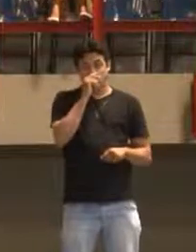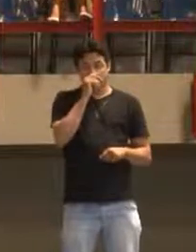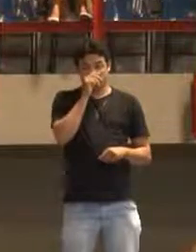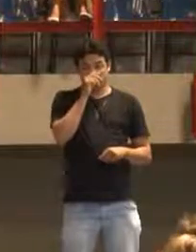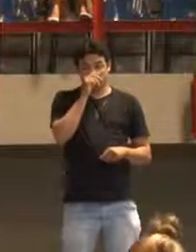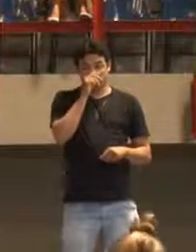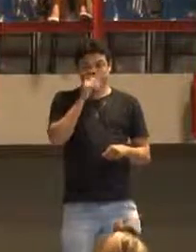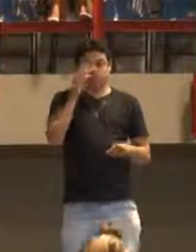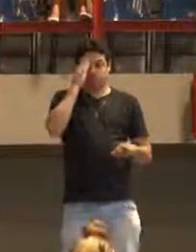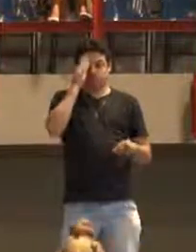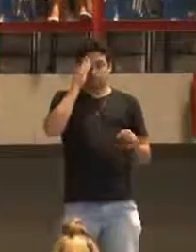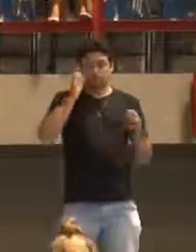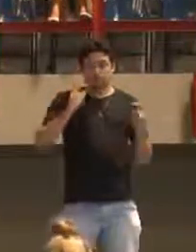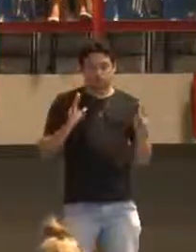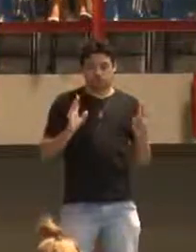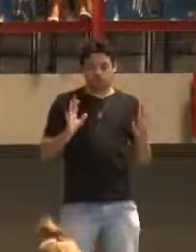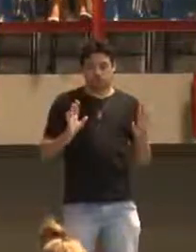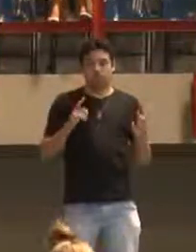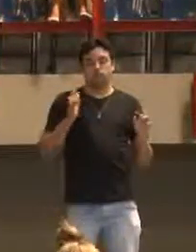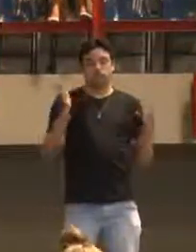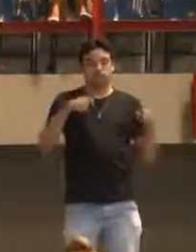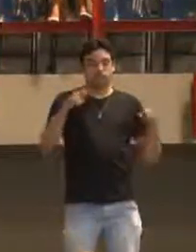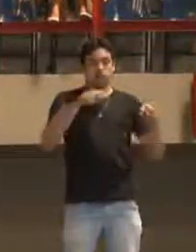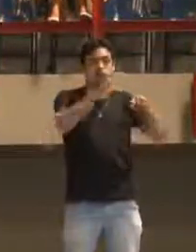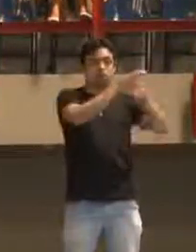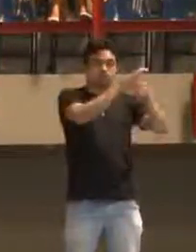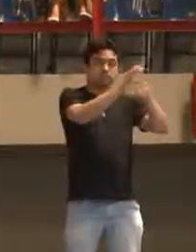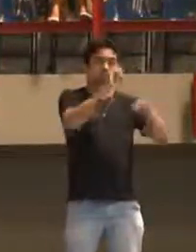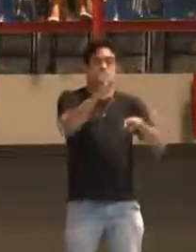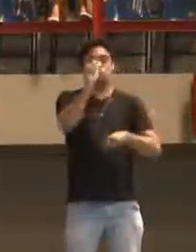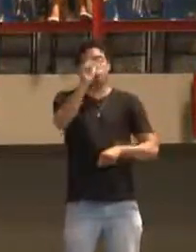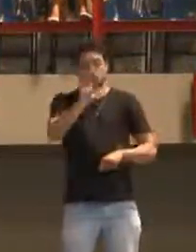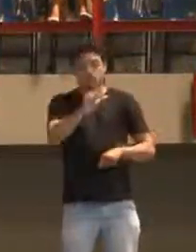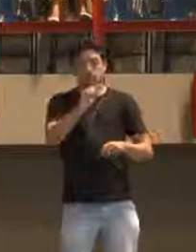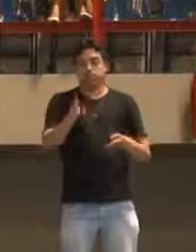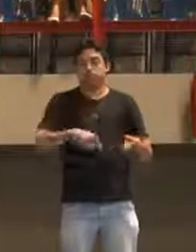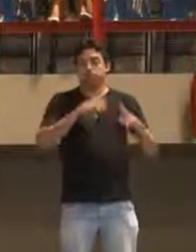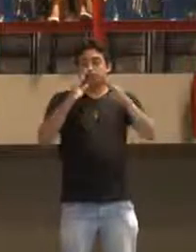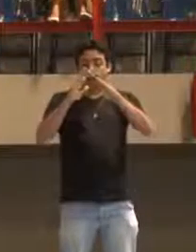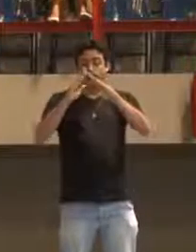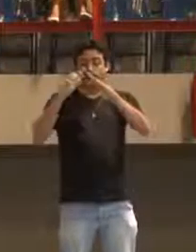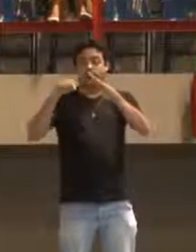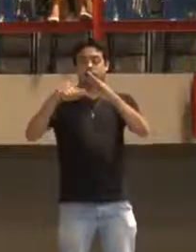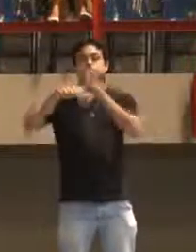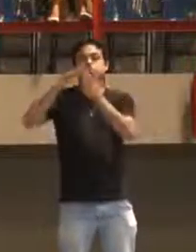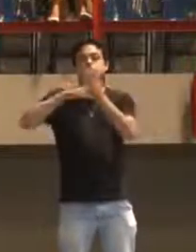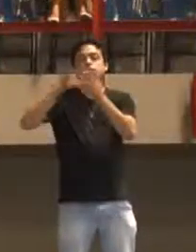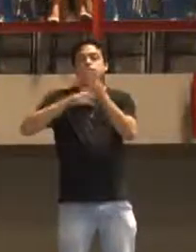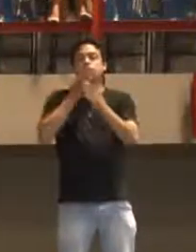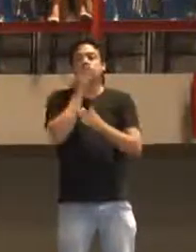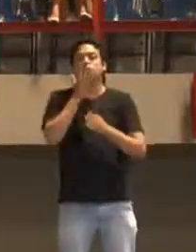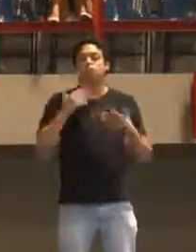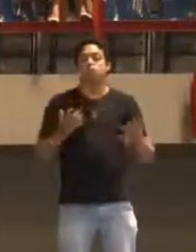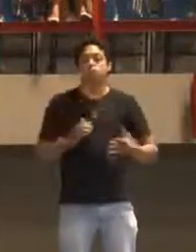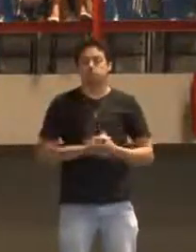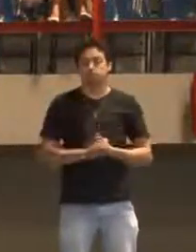Está escrito isso ou não? Pronto, que o fundo pode ser cinza ou azul. A casa pode ser de que cor? O que é que está